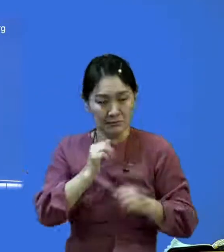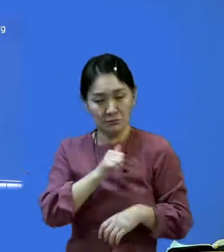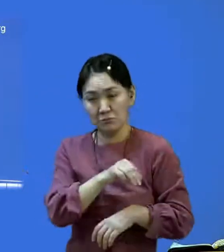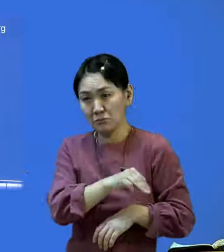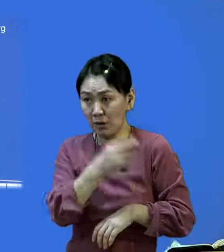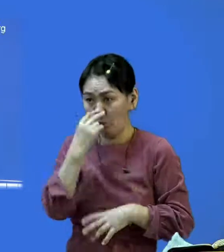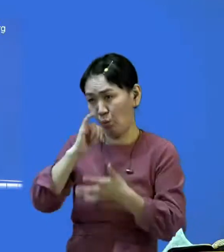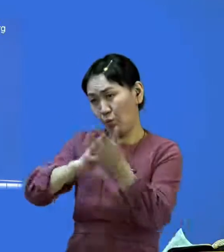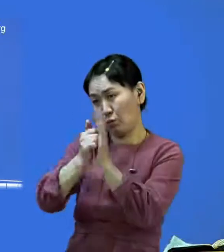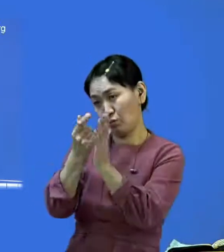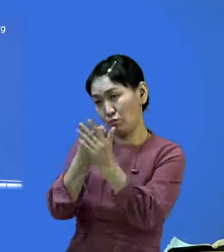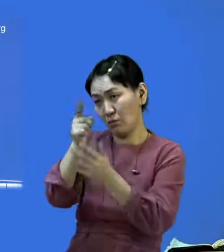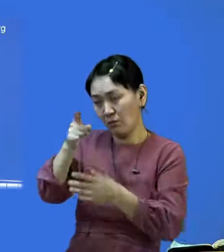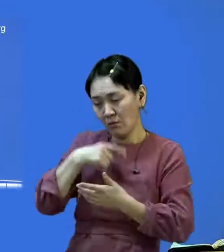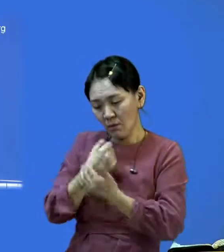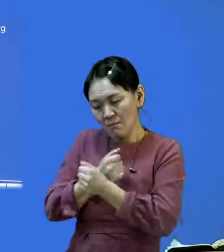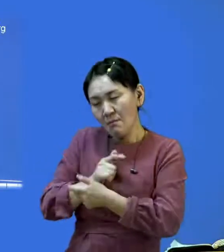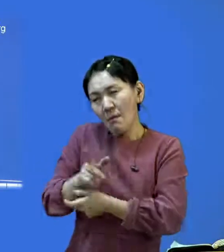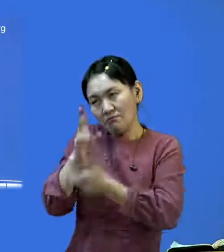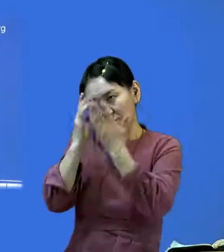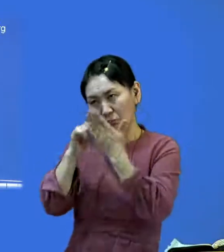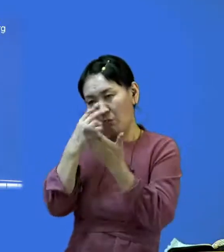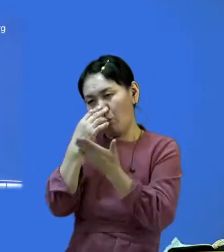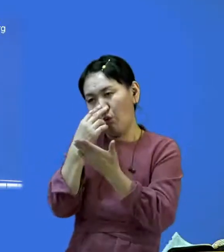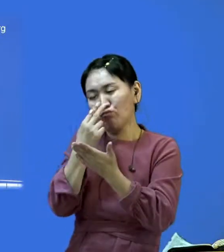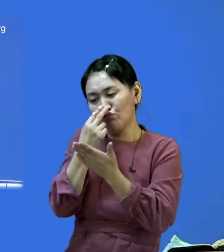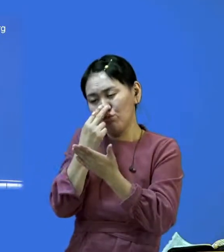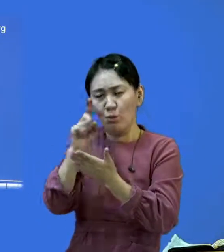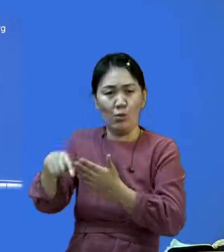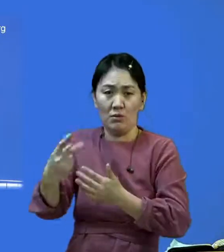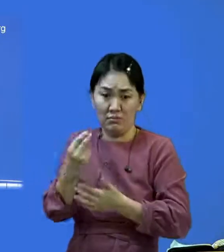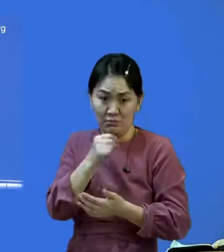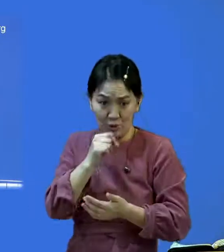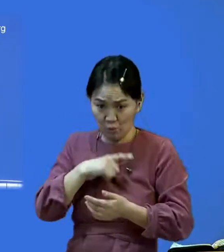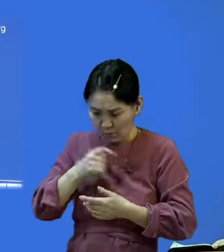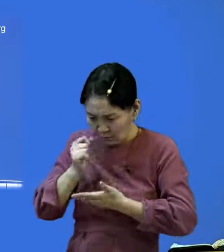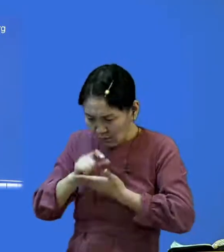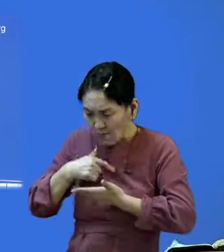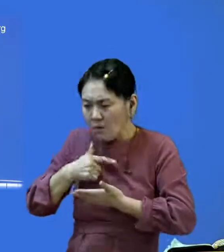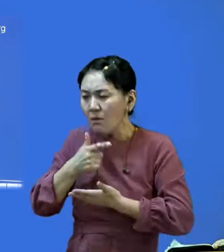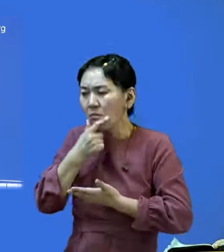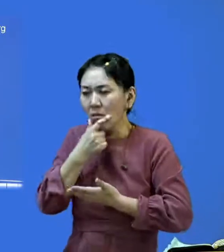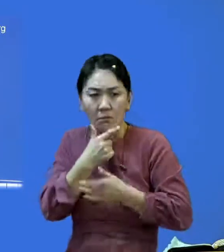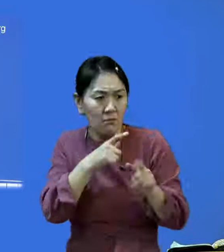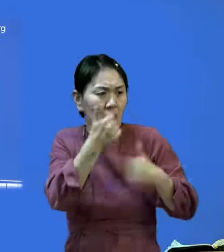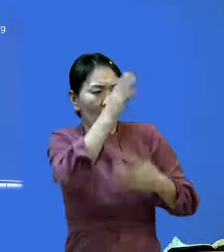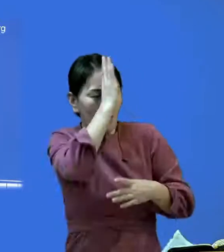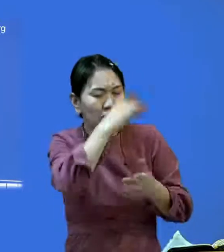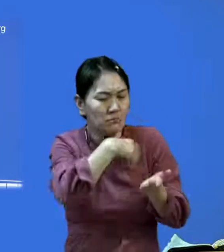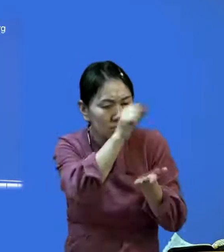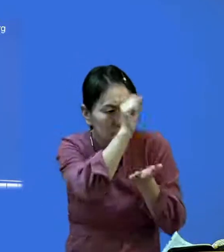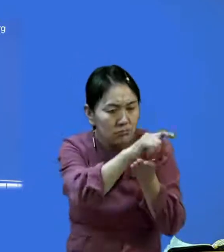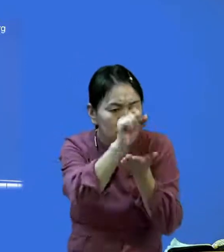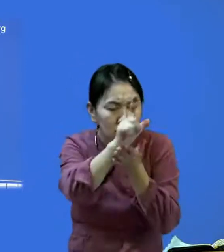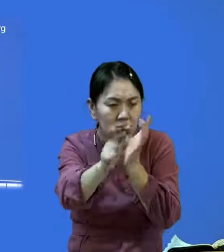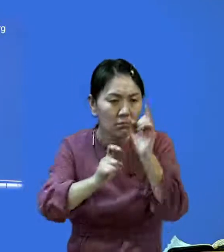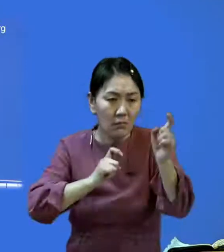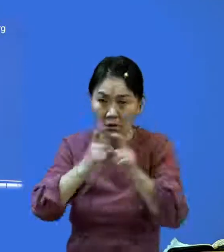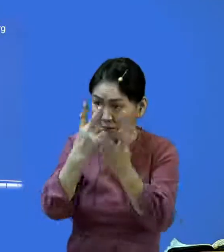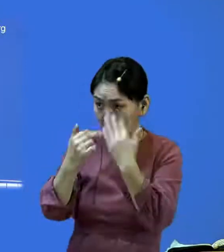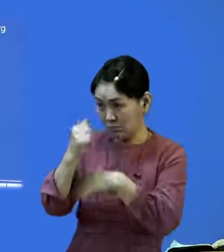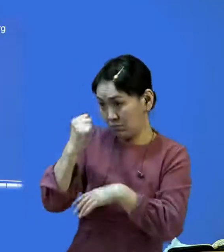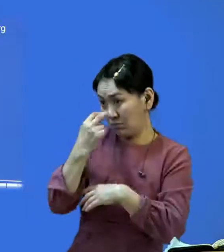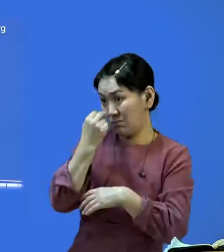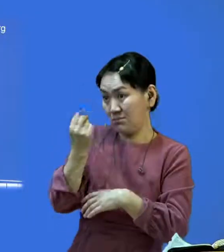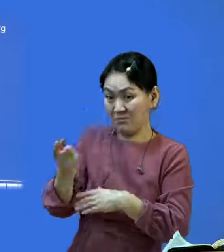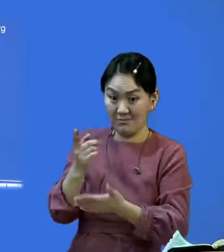амь үнтэй байхын чинээгээр бусад хүний амьигч үнтэй тооцсон шүү дээ. Аа тэгэхээр ийм